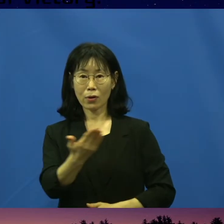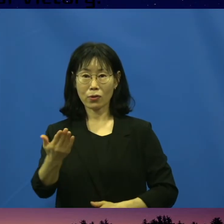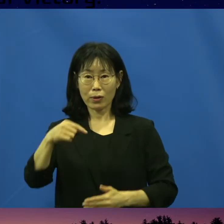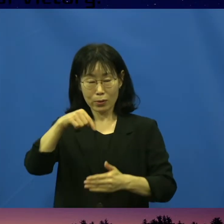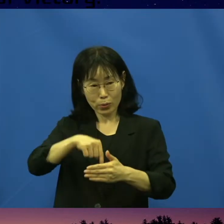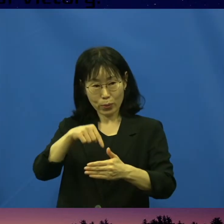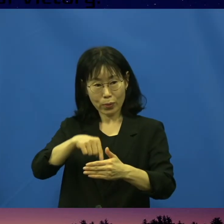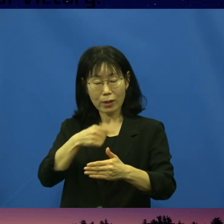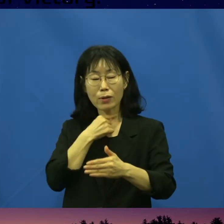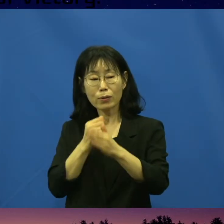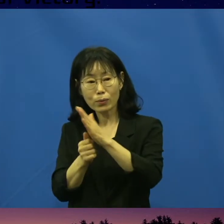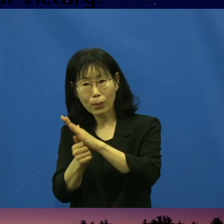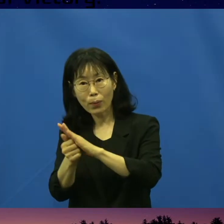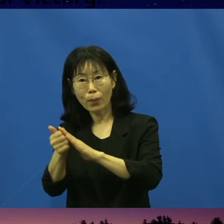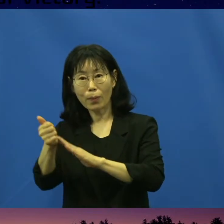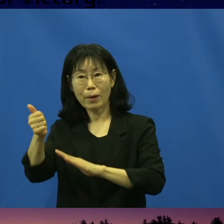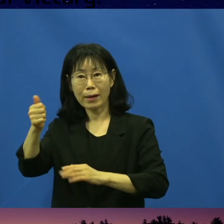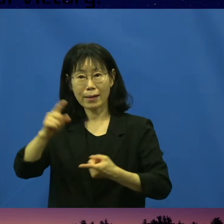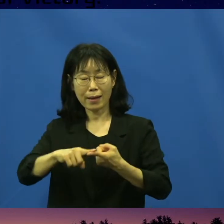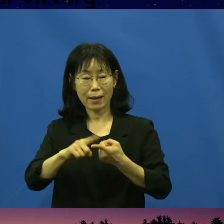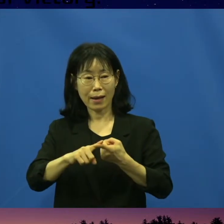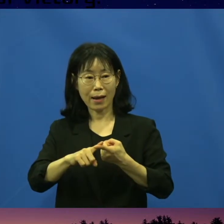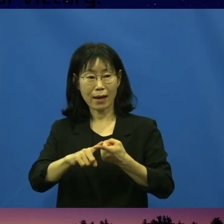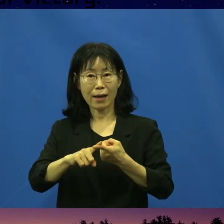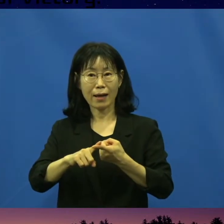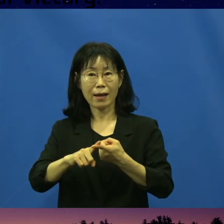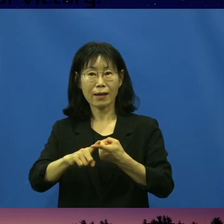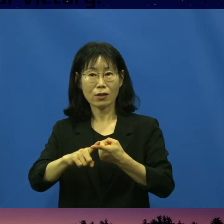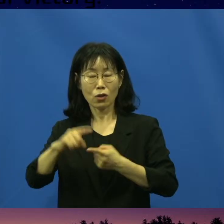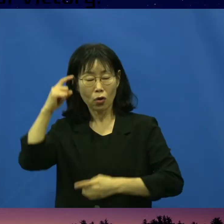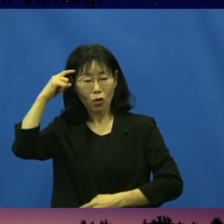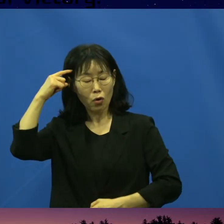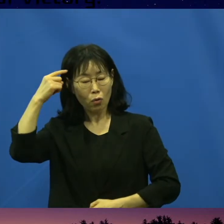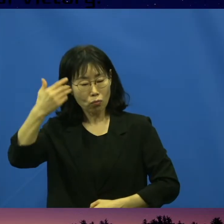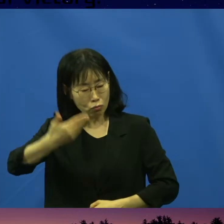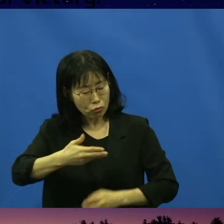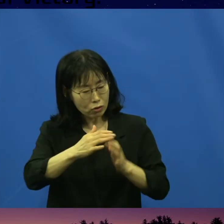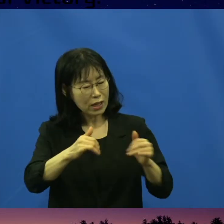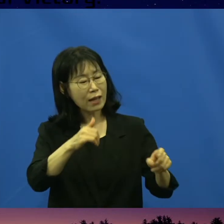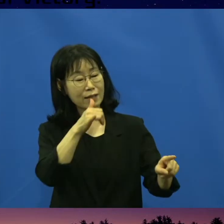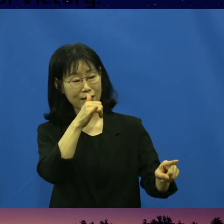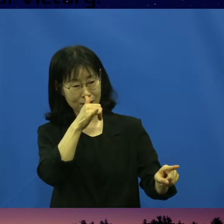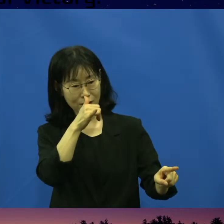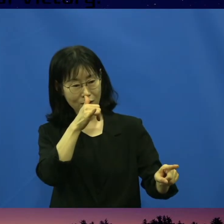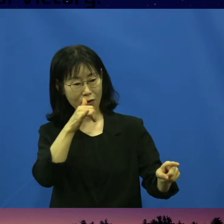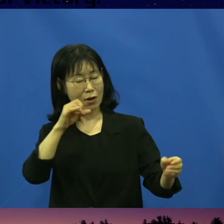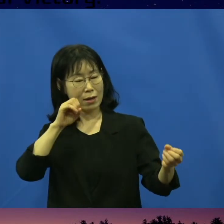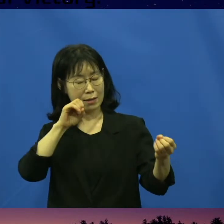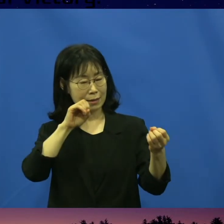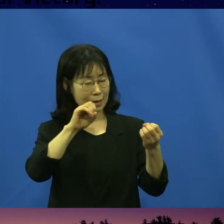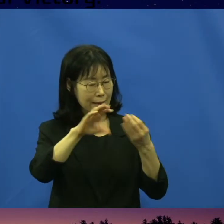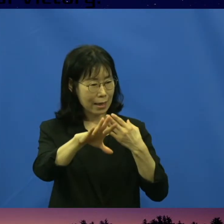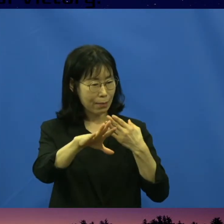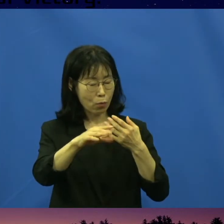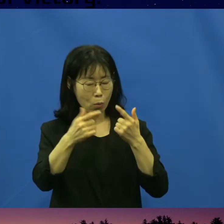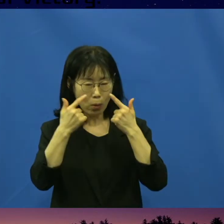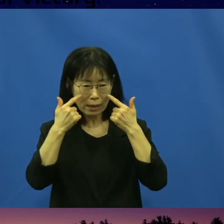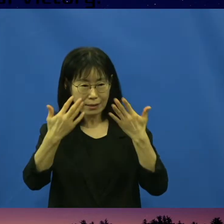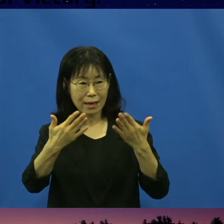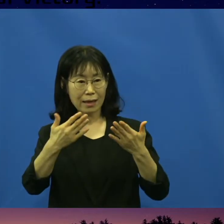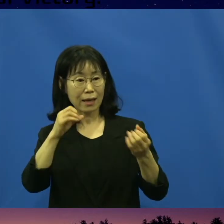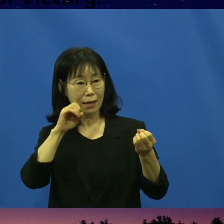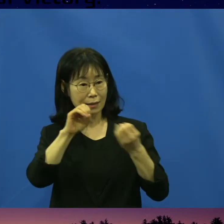속에 있는 소망에 관한 이유를 묻는 자에게는 대답할 것을 항상